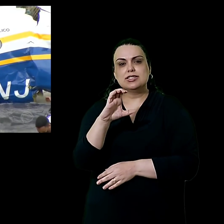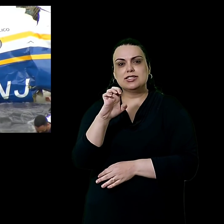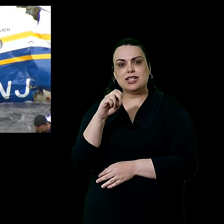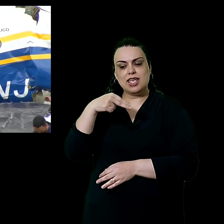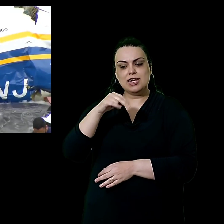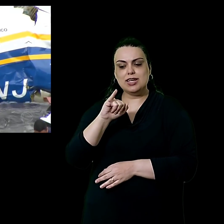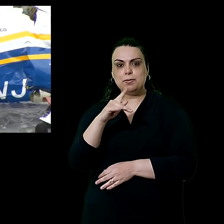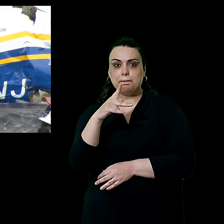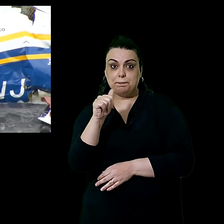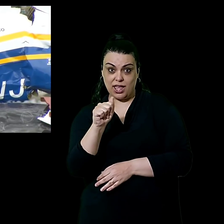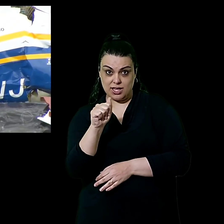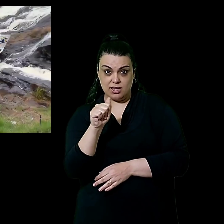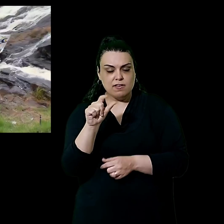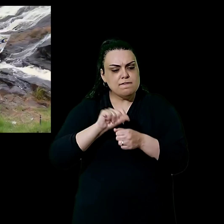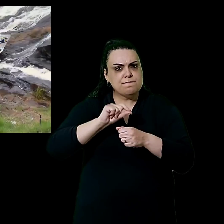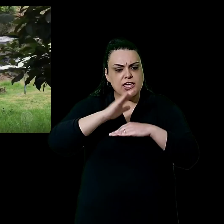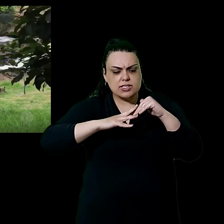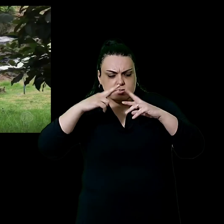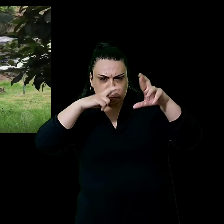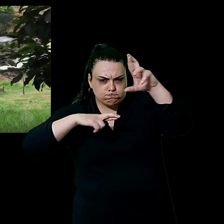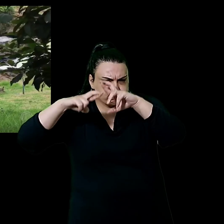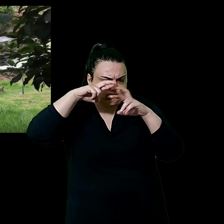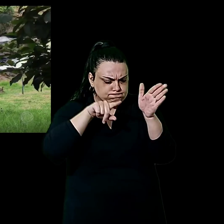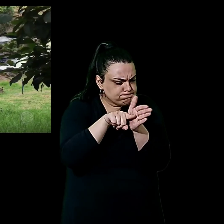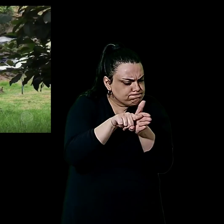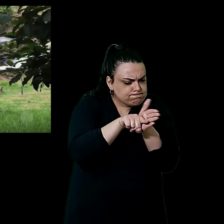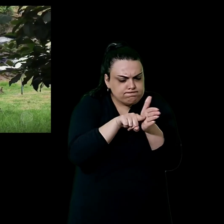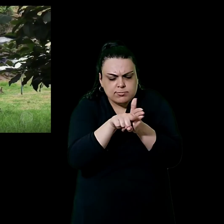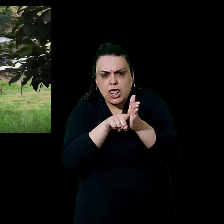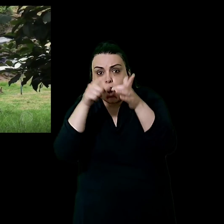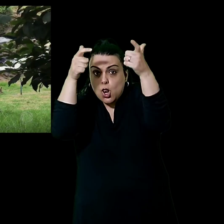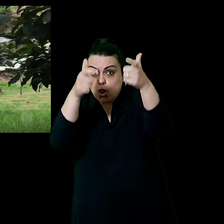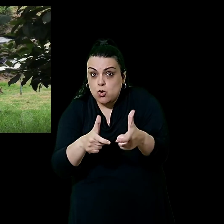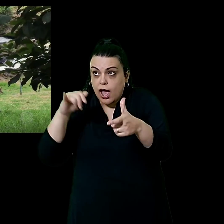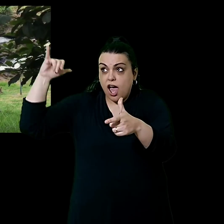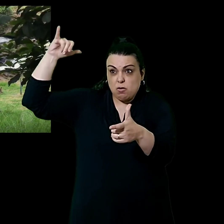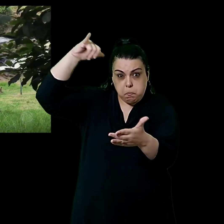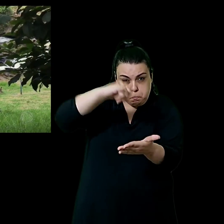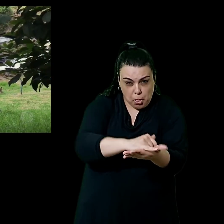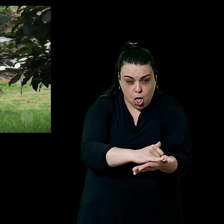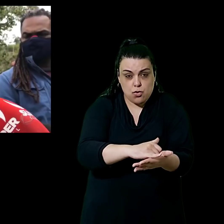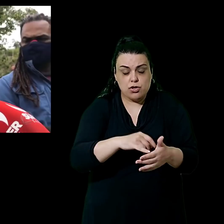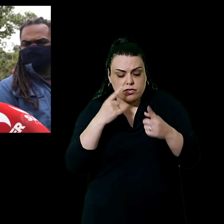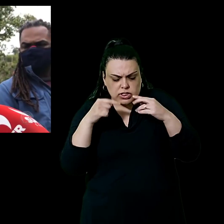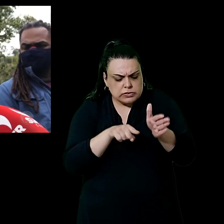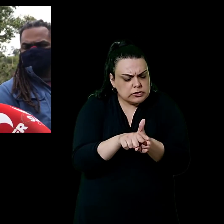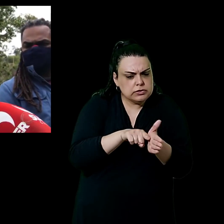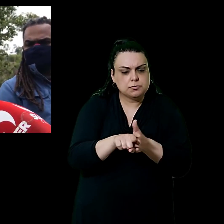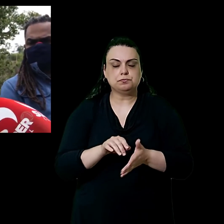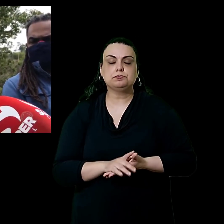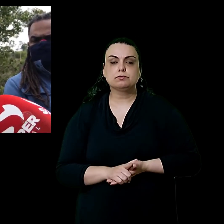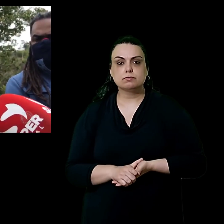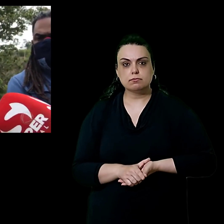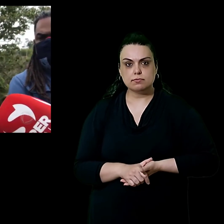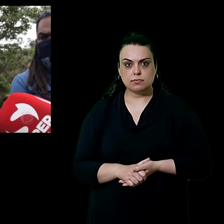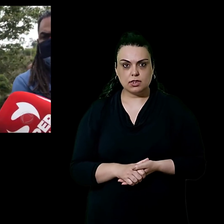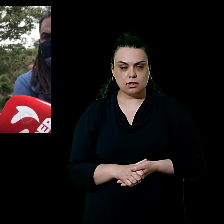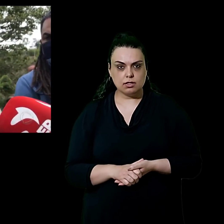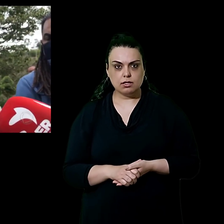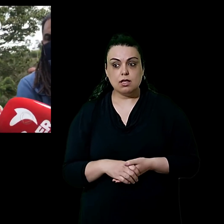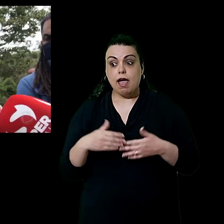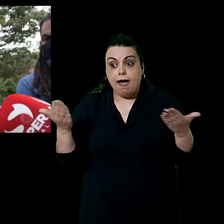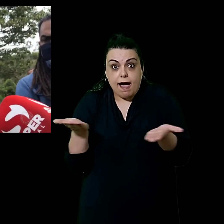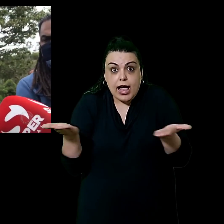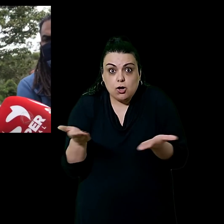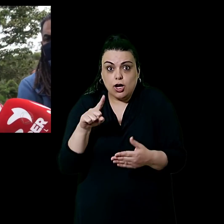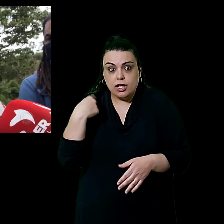CENIPA, realizaram perícias no local da queda do avião. resta agora realmente ter